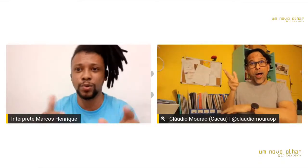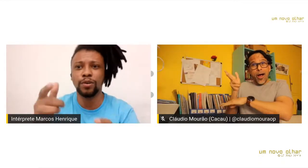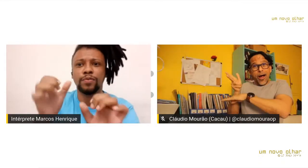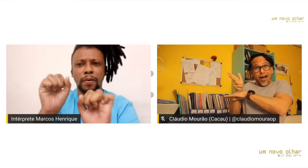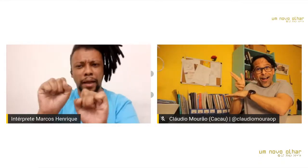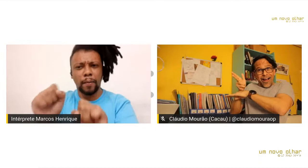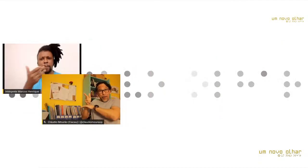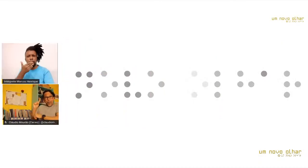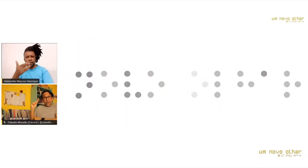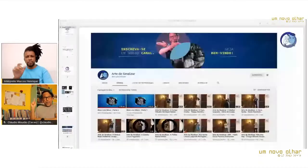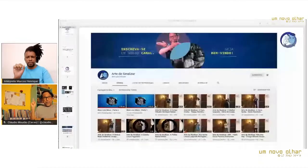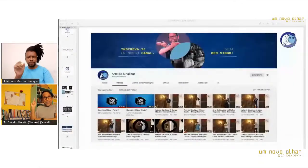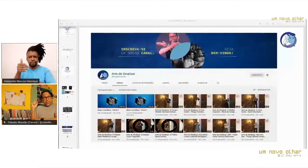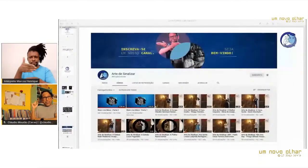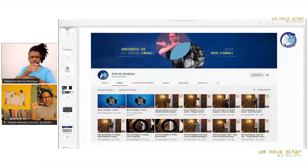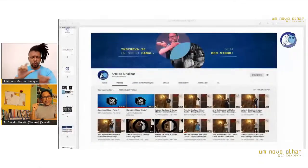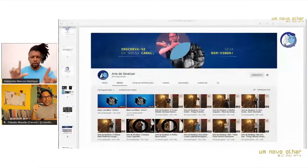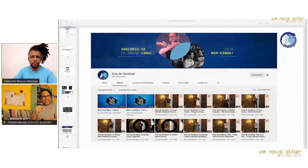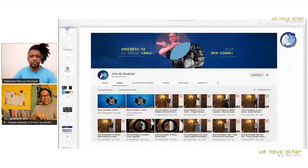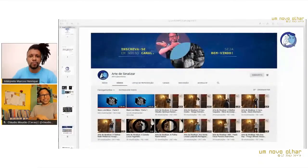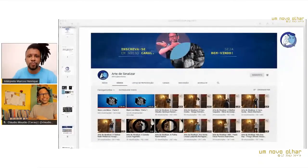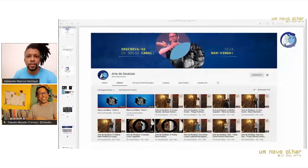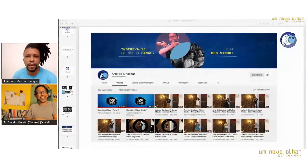fechado eu coloco ela de novo